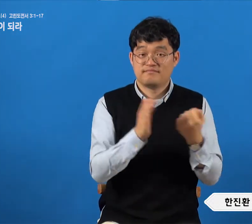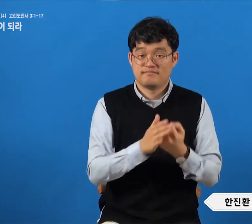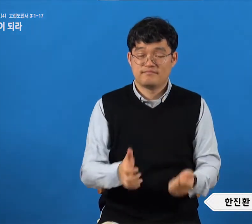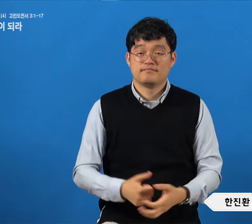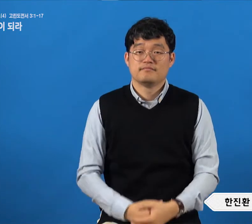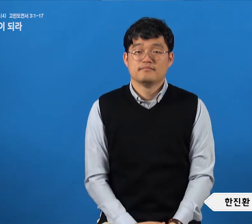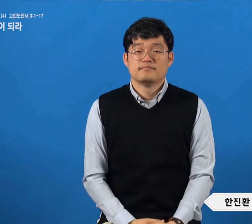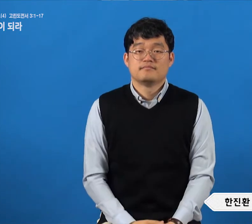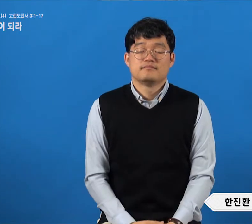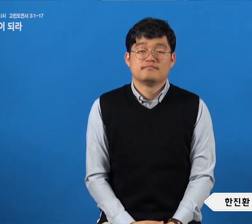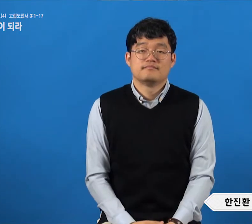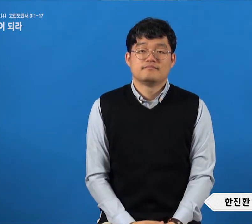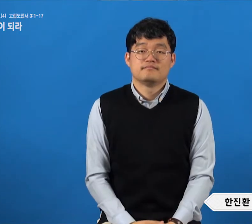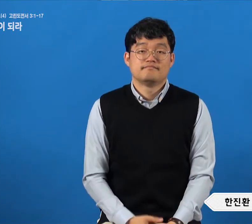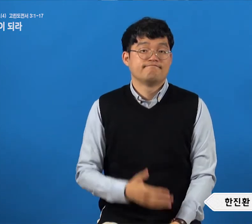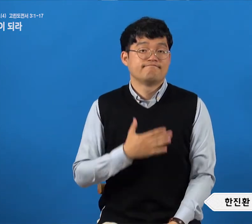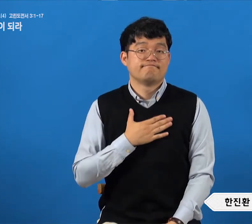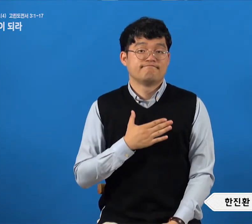때문에.